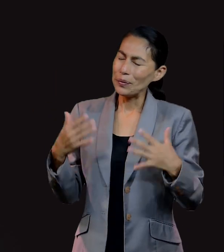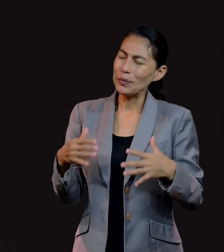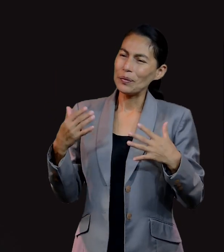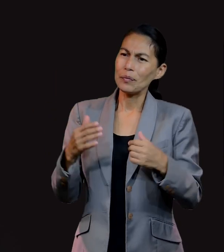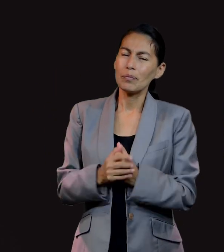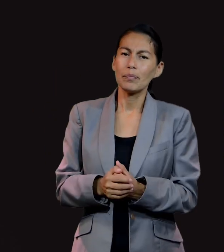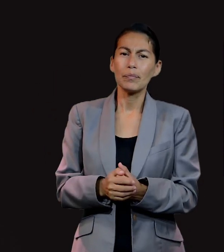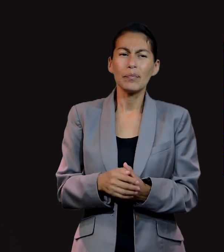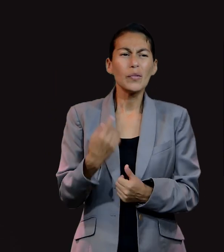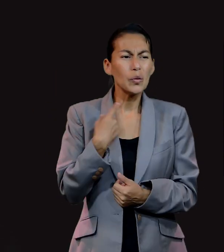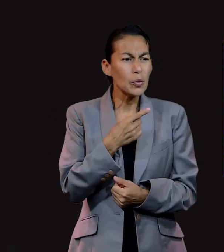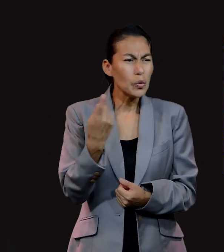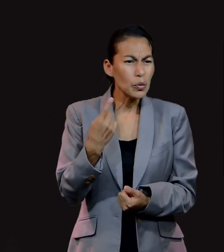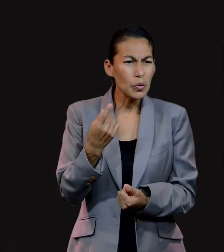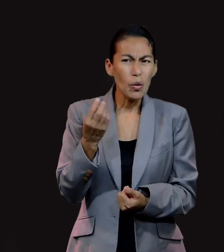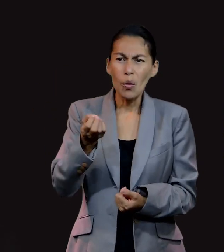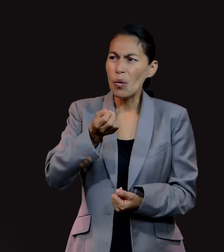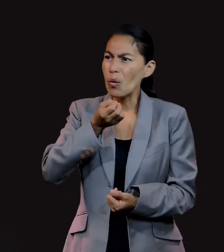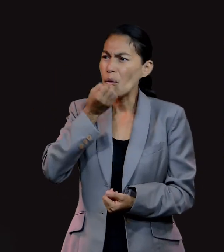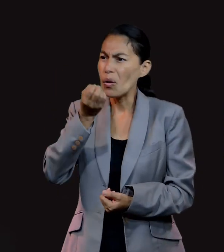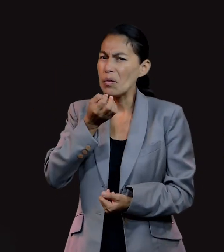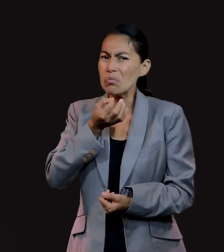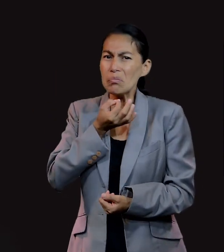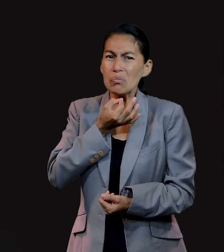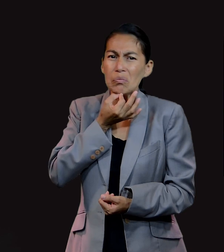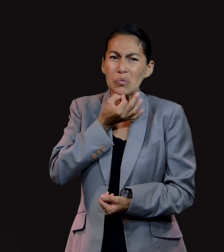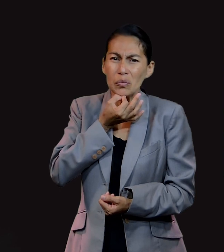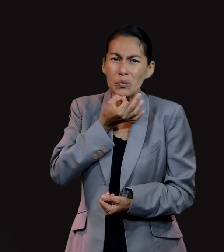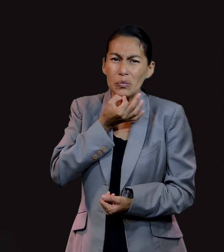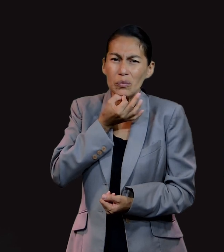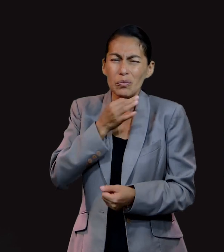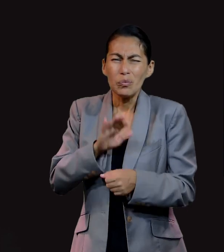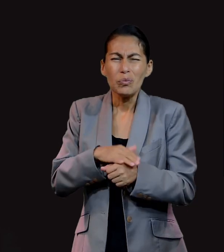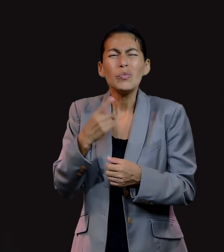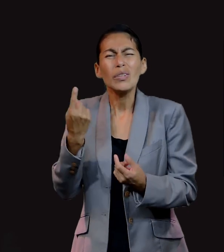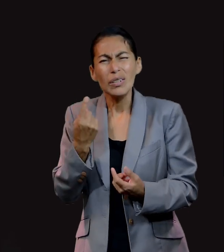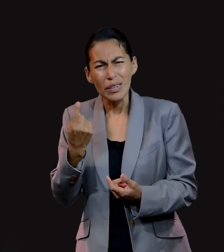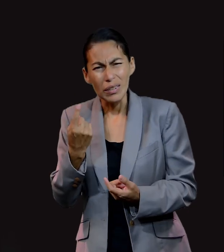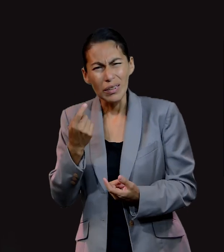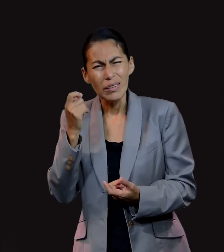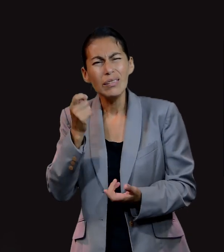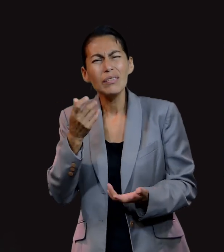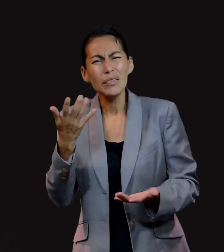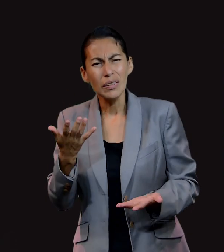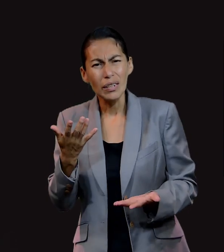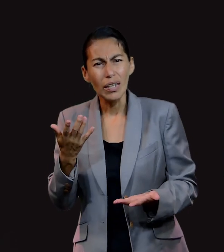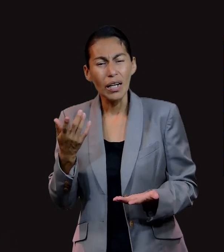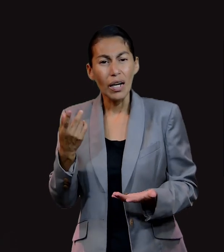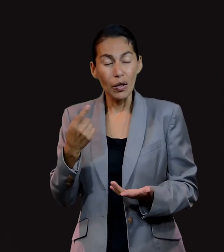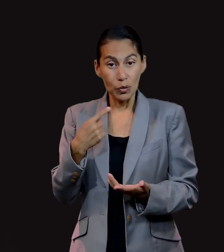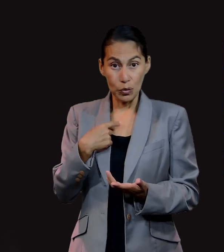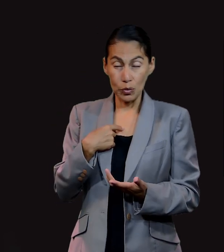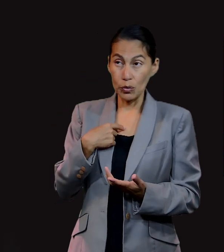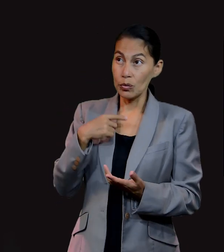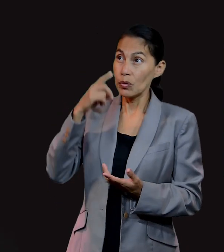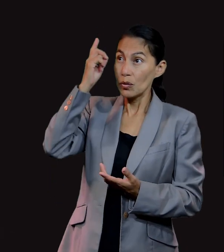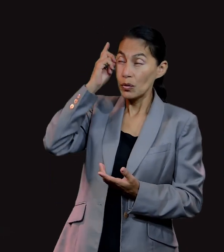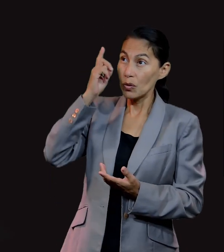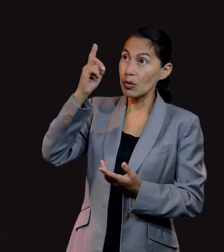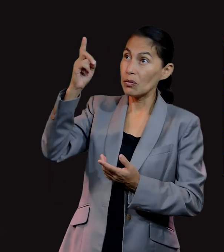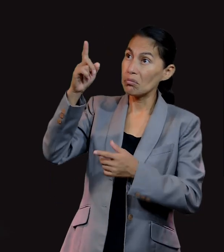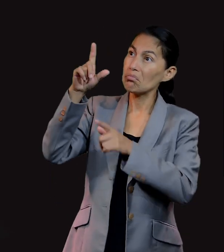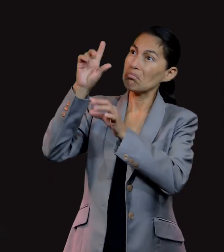oramos tan poco si tenemos el poder del trono de la gracia de Dios a nuestra